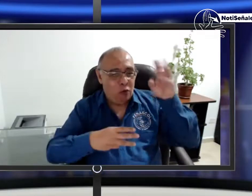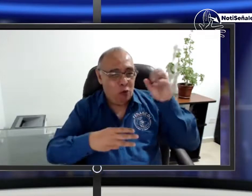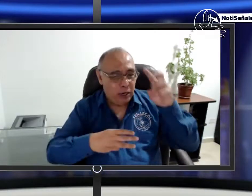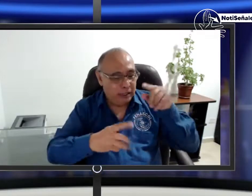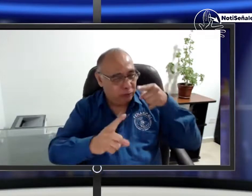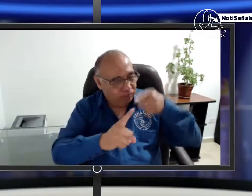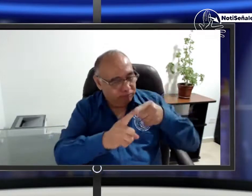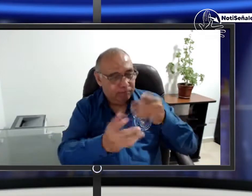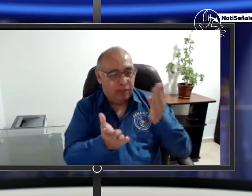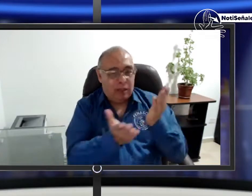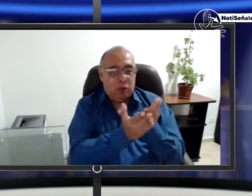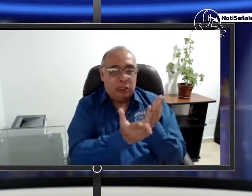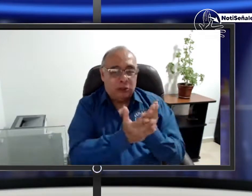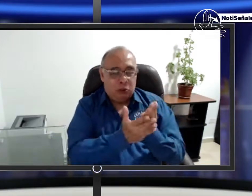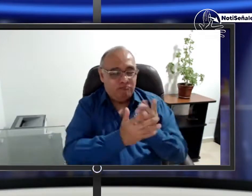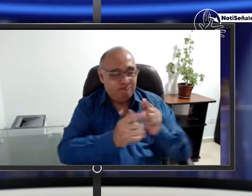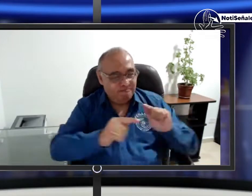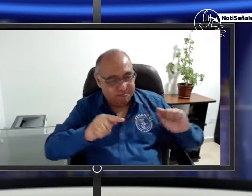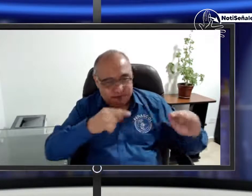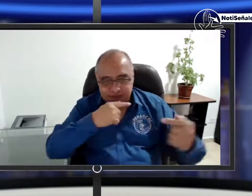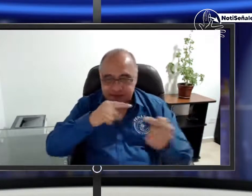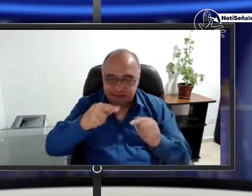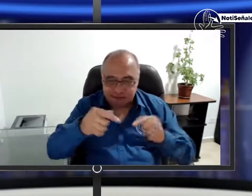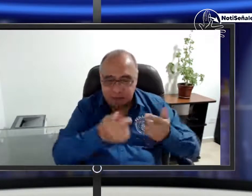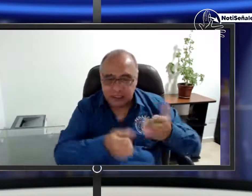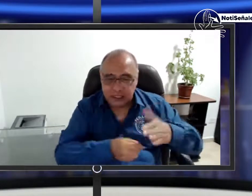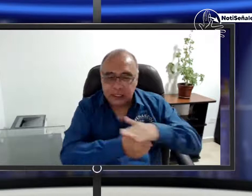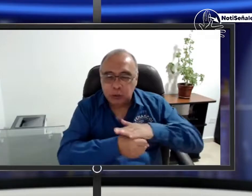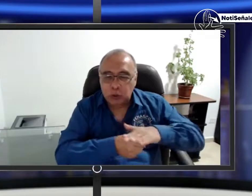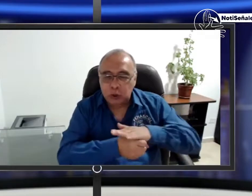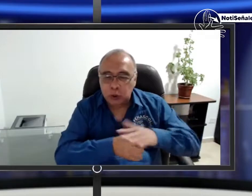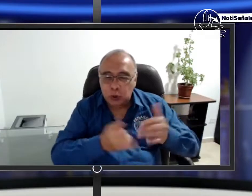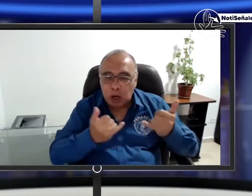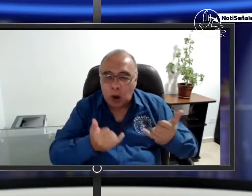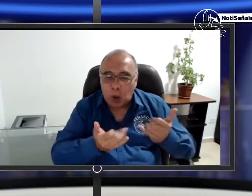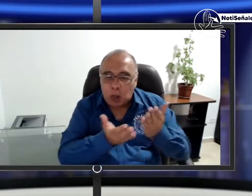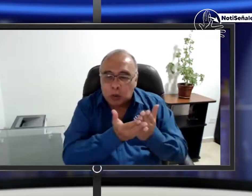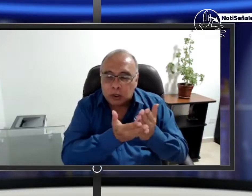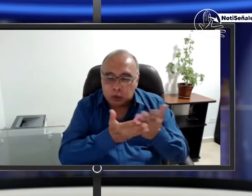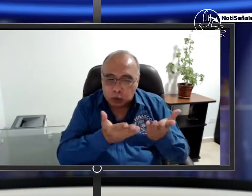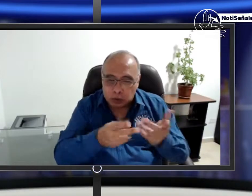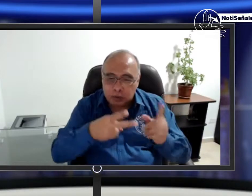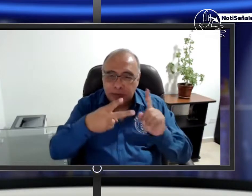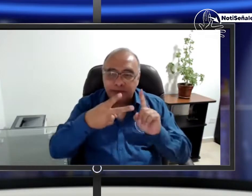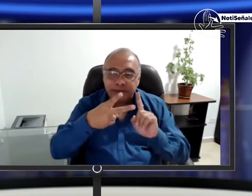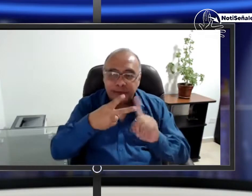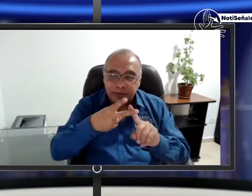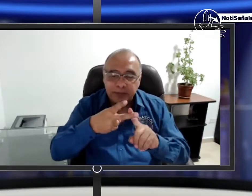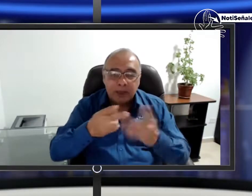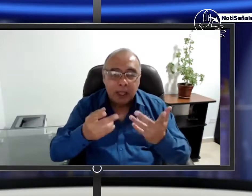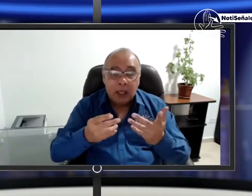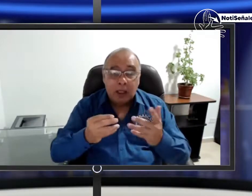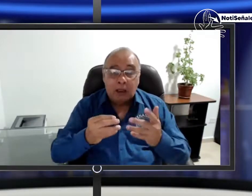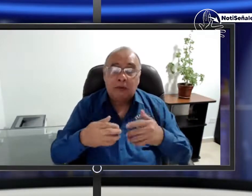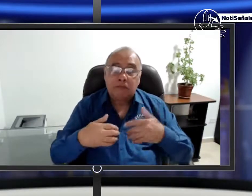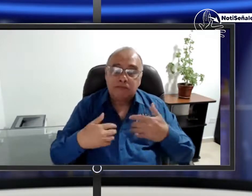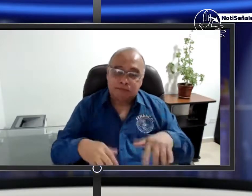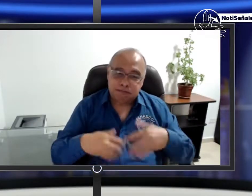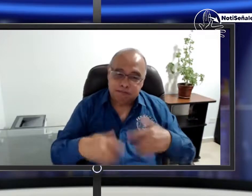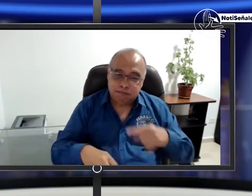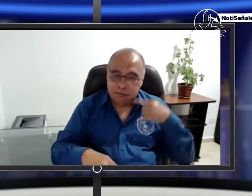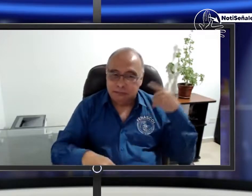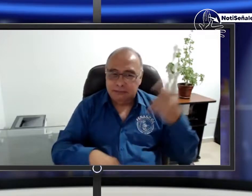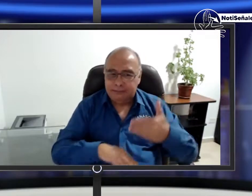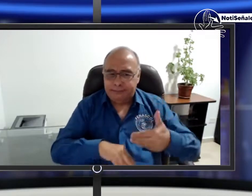la educación tiene falencias alrededor de este aspecto y en el octavo congreso de la situación de las